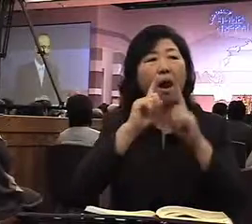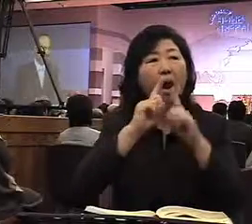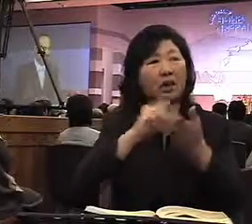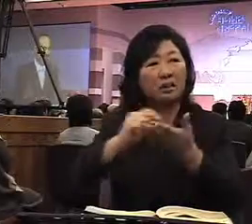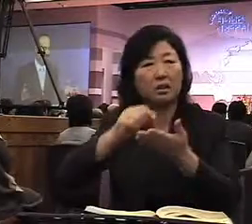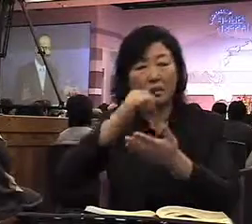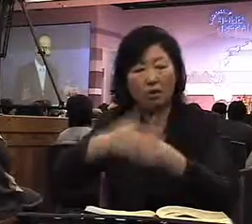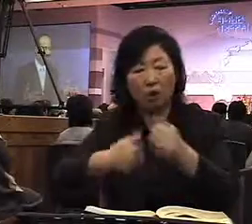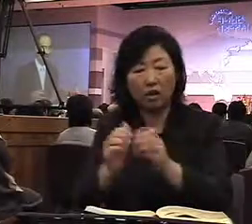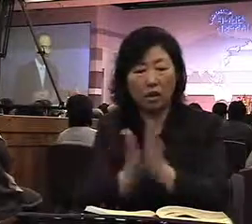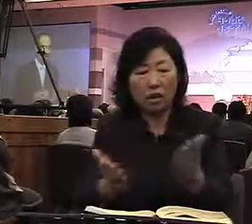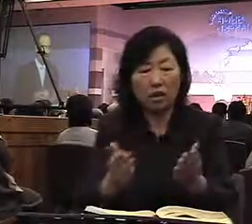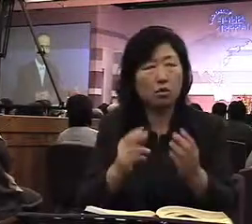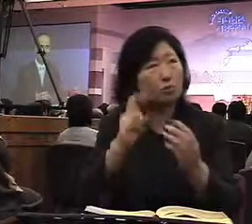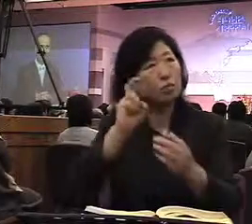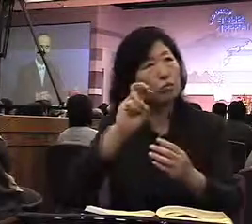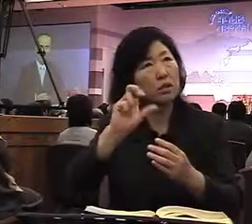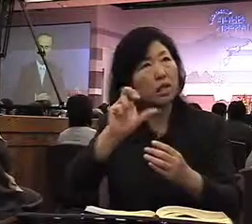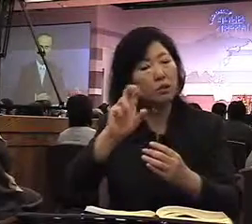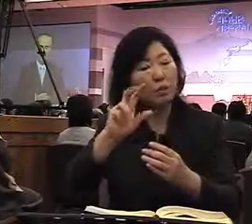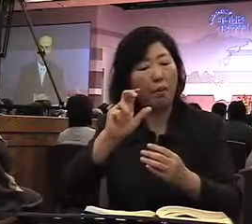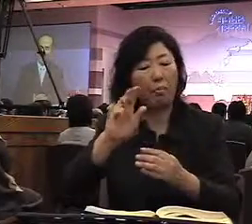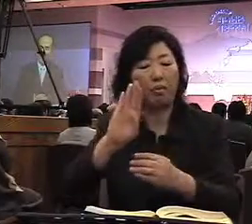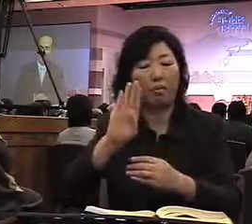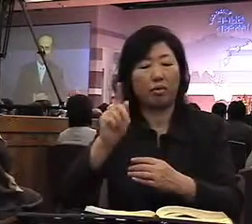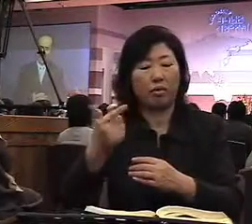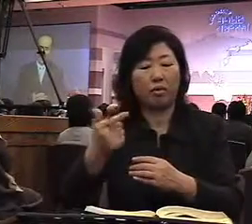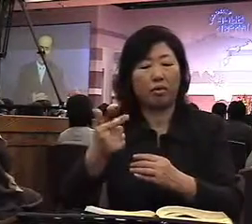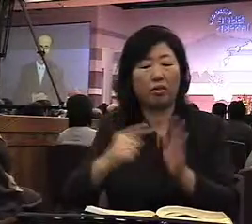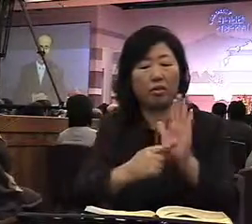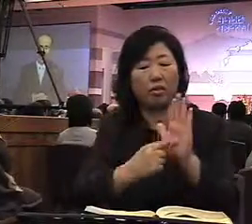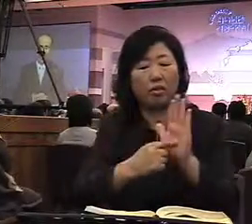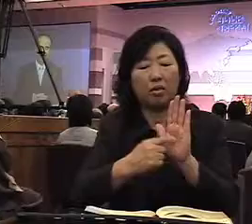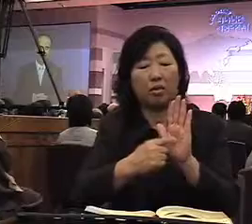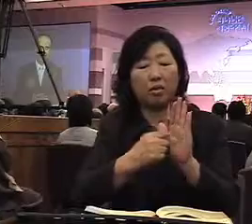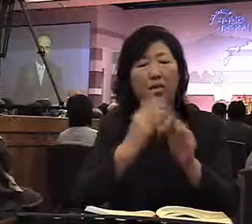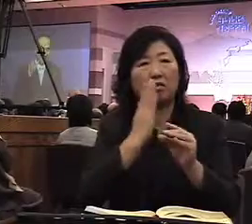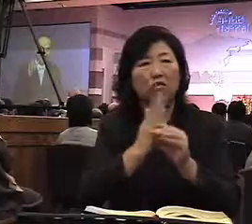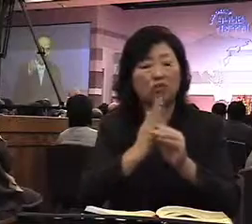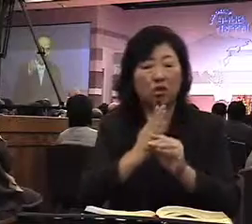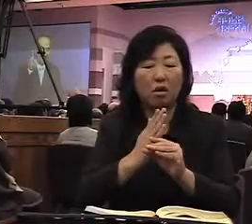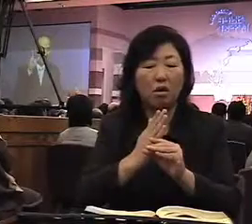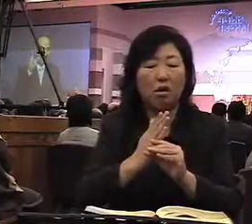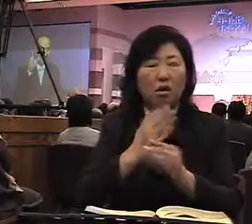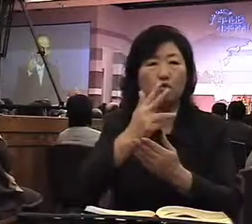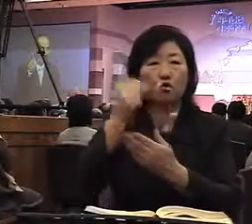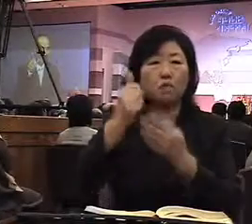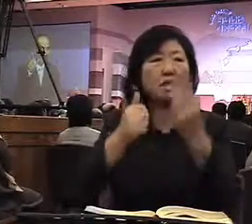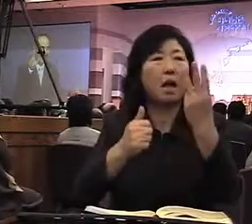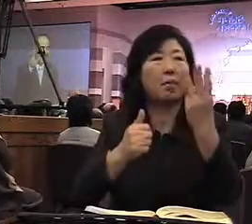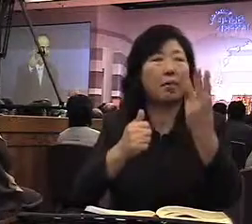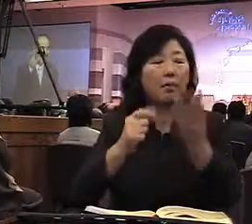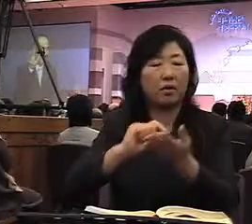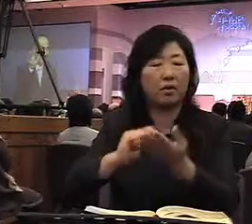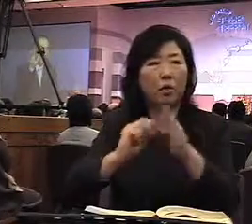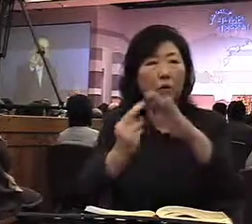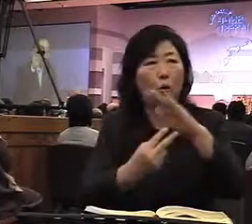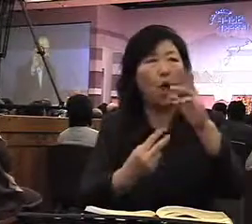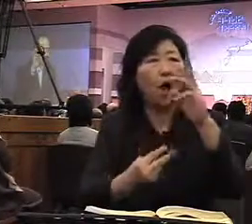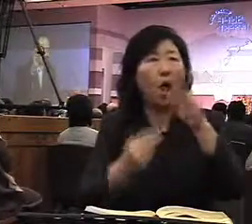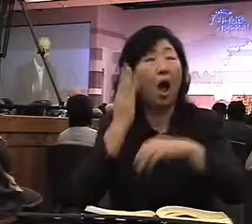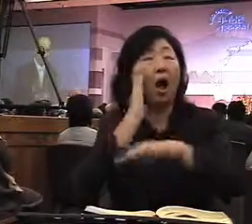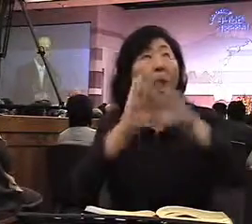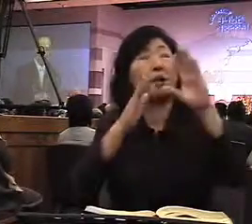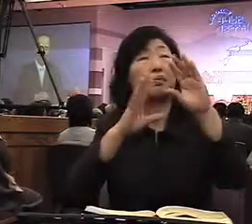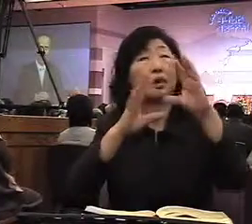성경에 25번이 나옵니다. 25번 중에 주님이 3번을 썼고요. 요한이 하나님 나라를 얘기할